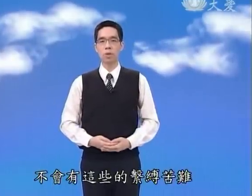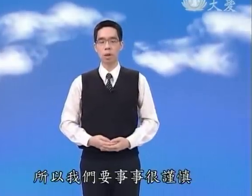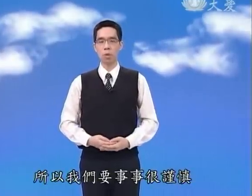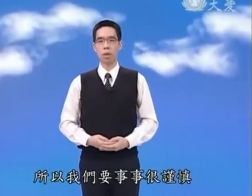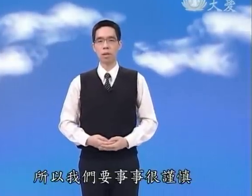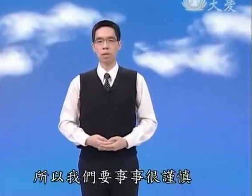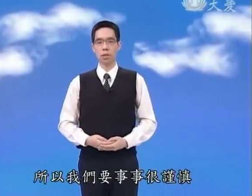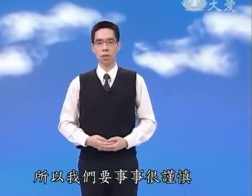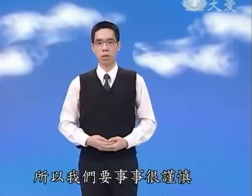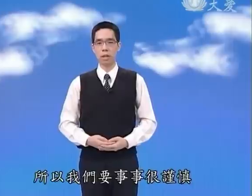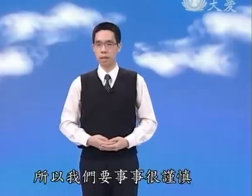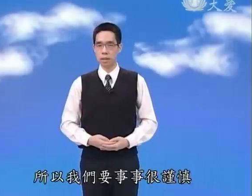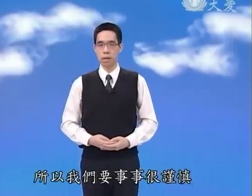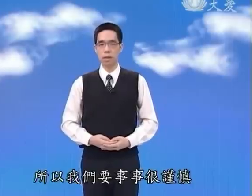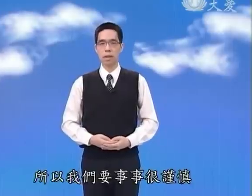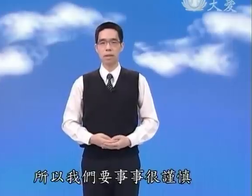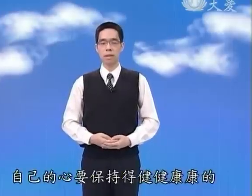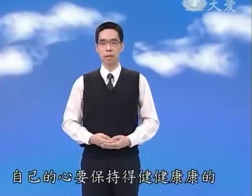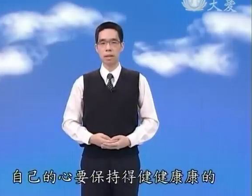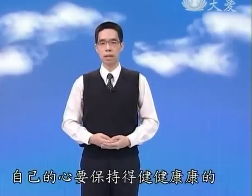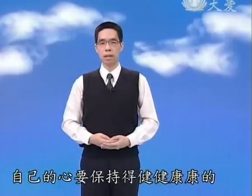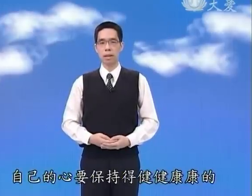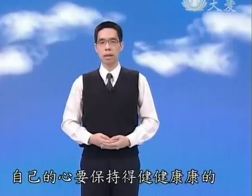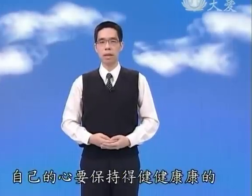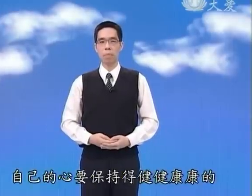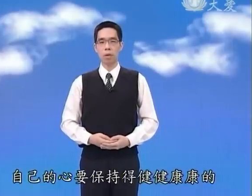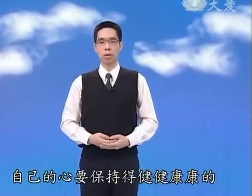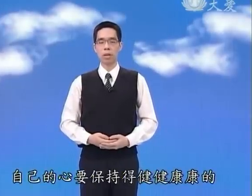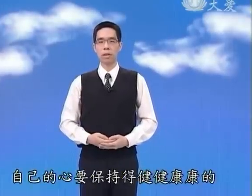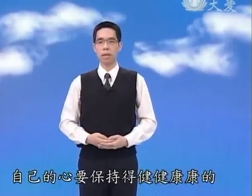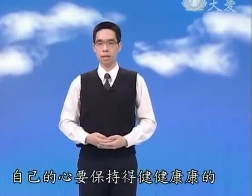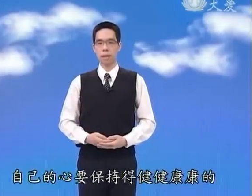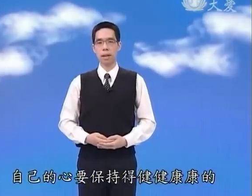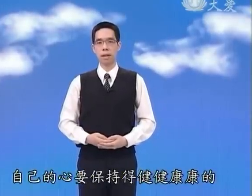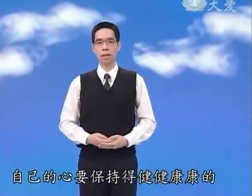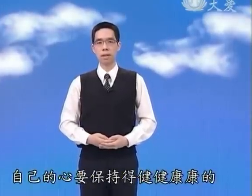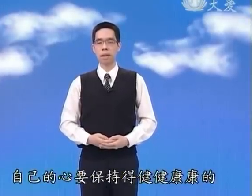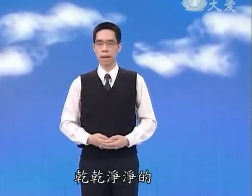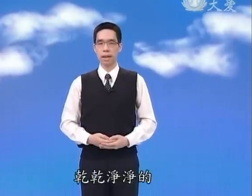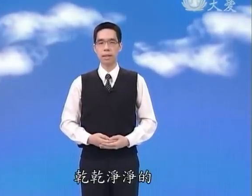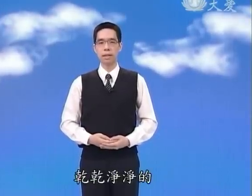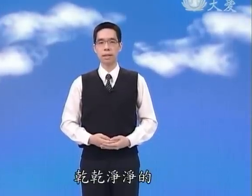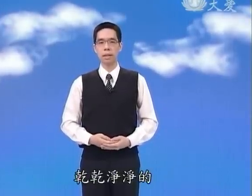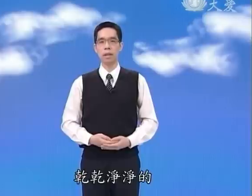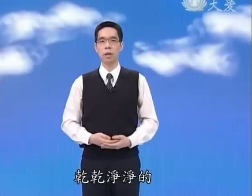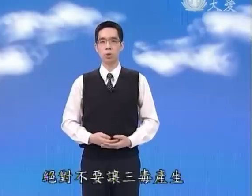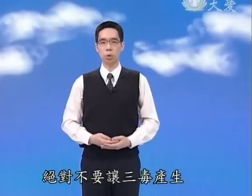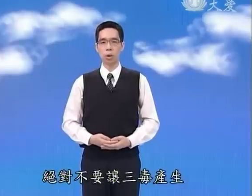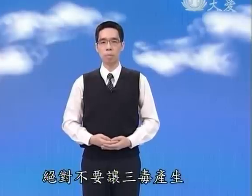所以我们要时时很谨慎自己的心，要保持得健健康康的，干干净净的，绝对不